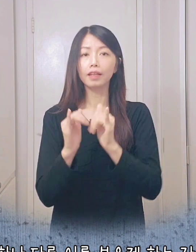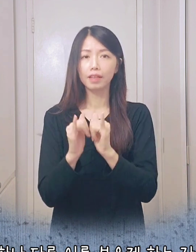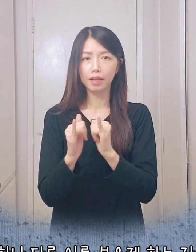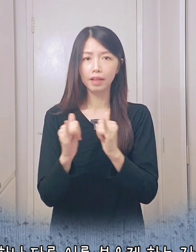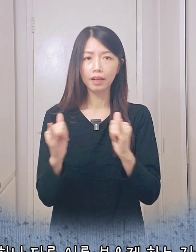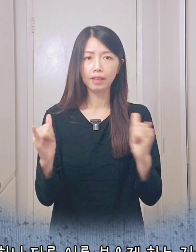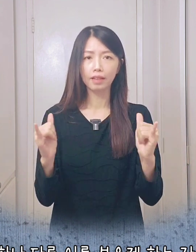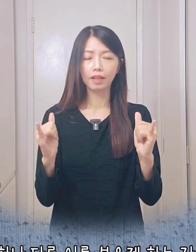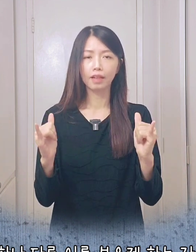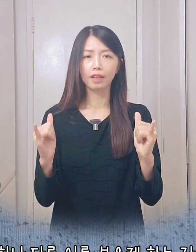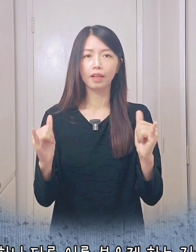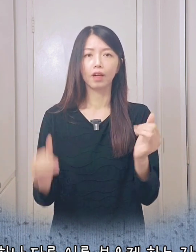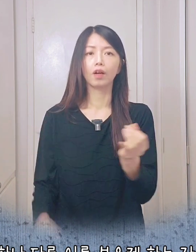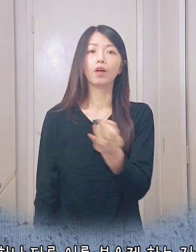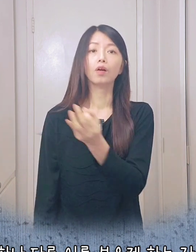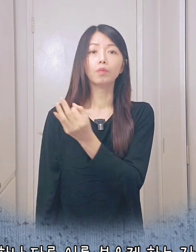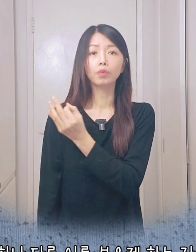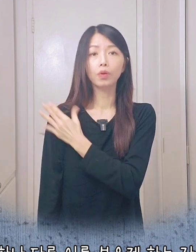다른 일을